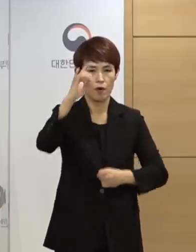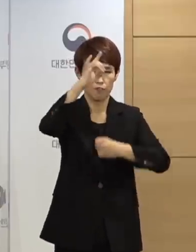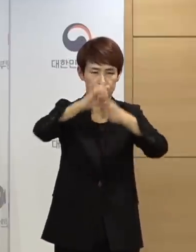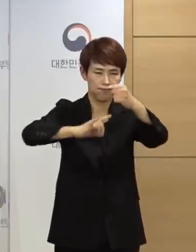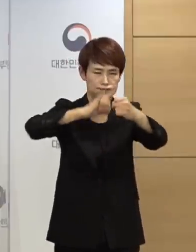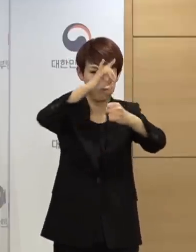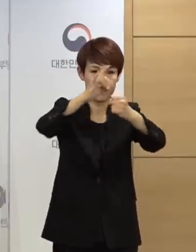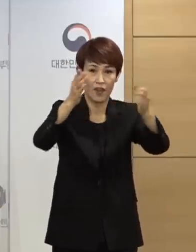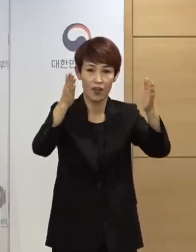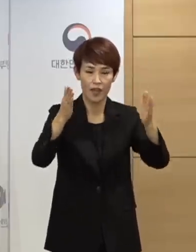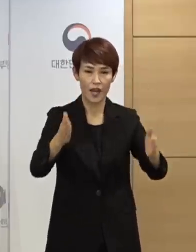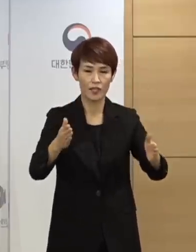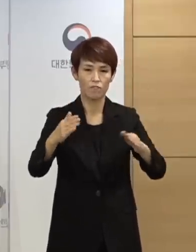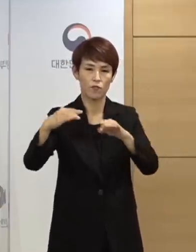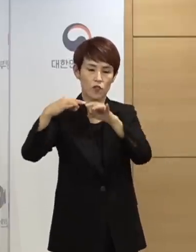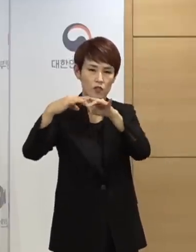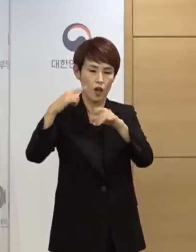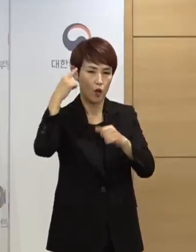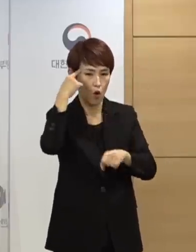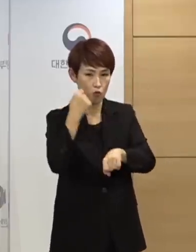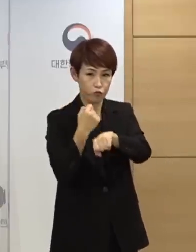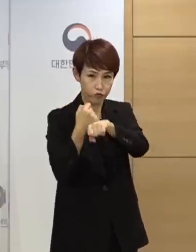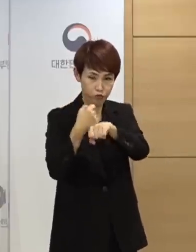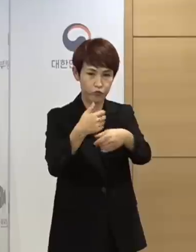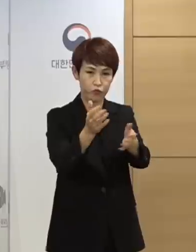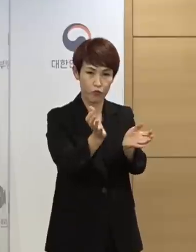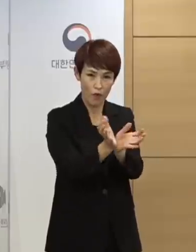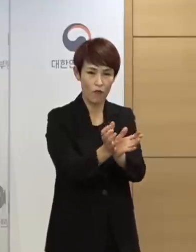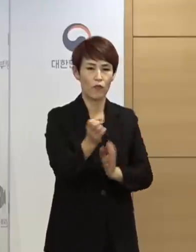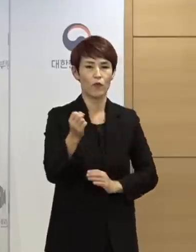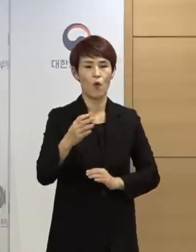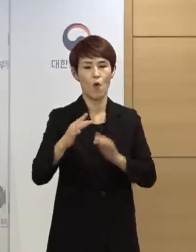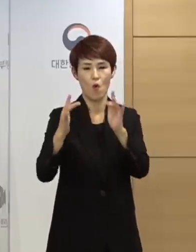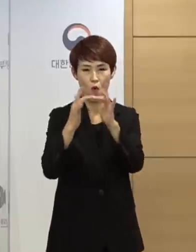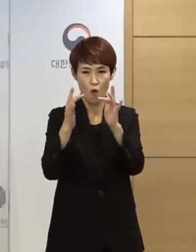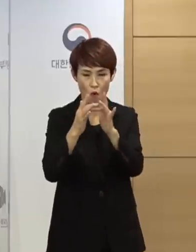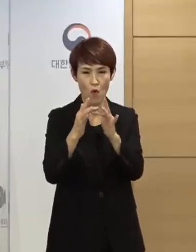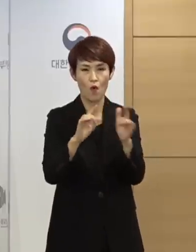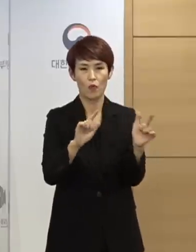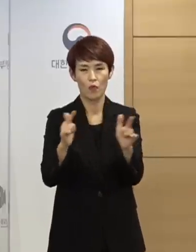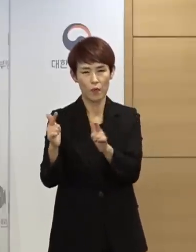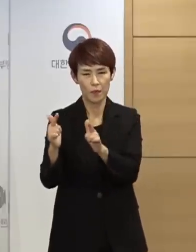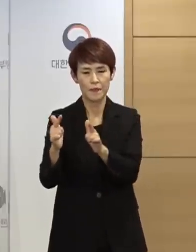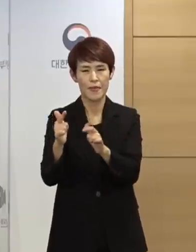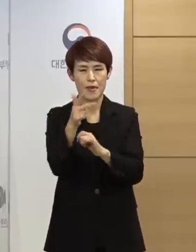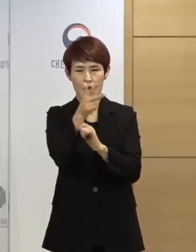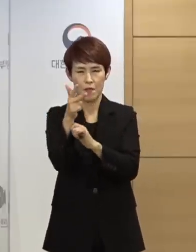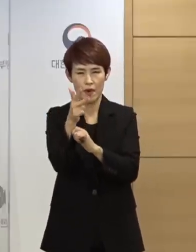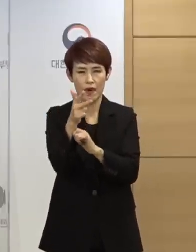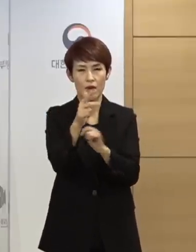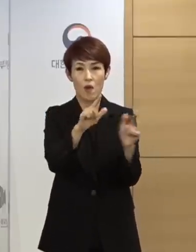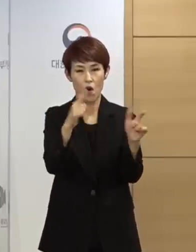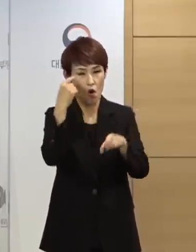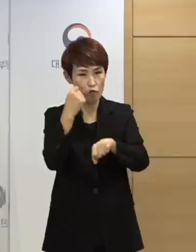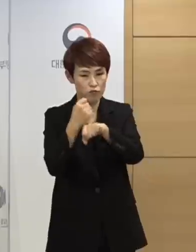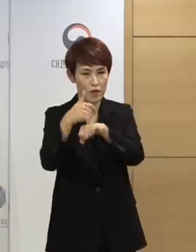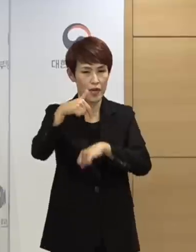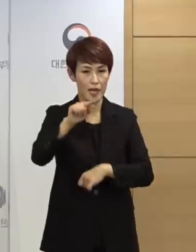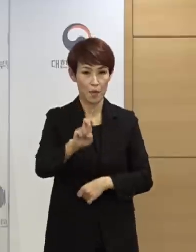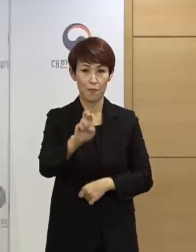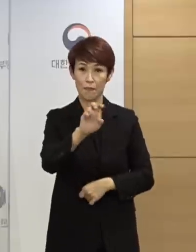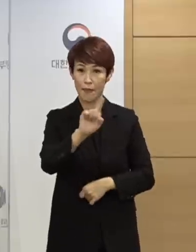중에 전자통신연구원의 우주인터넷, 천문연구원의 평강카메라, 지질자원연구원의 감만선